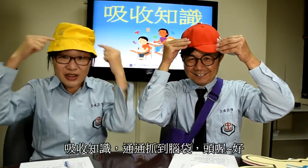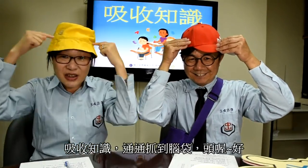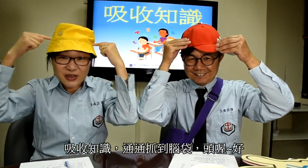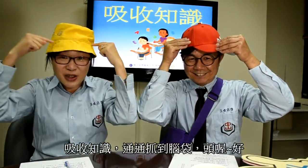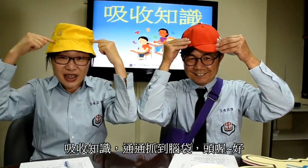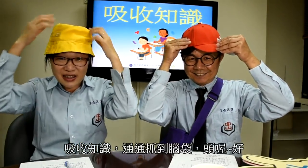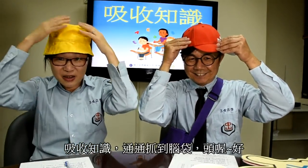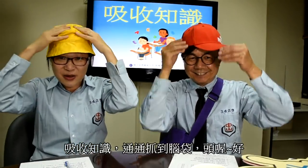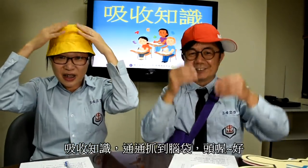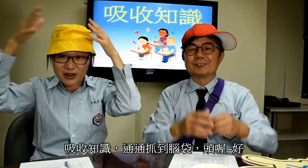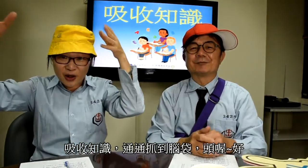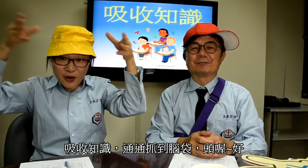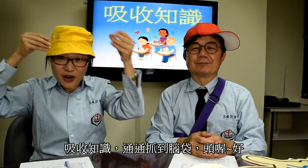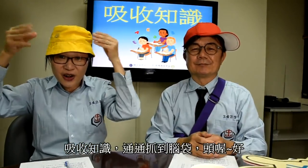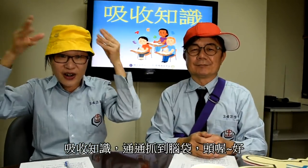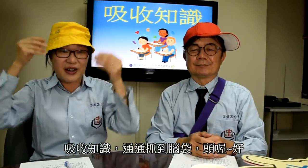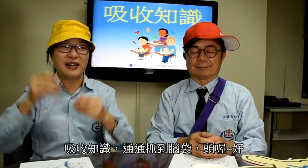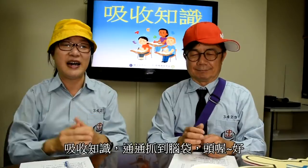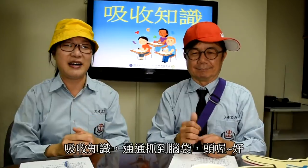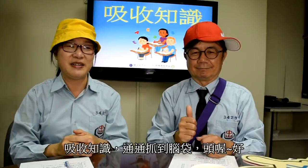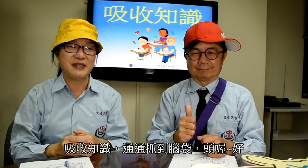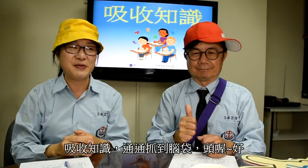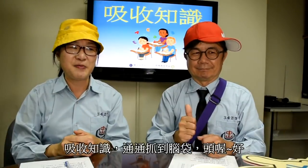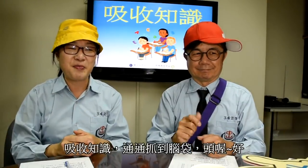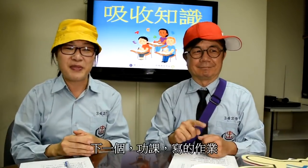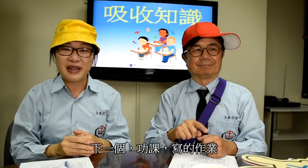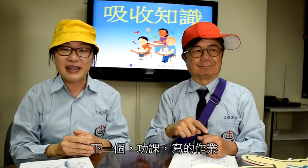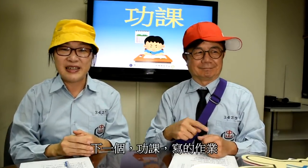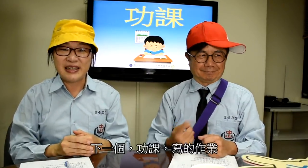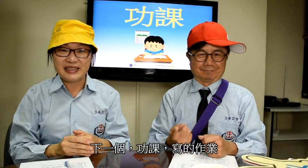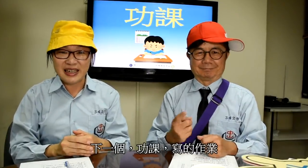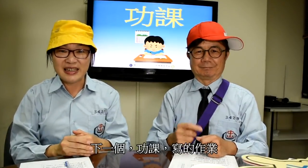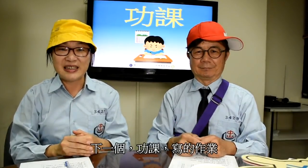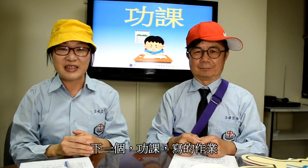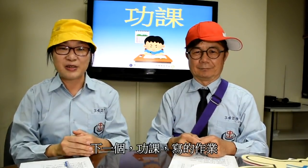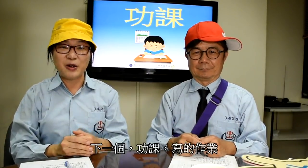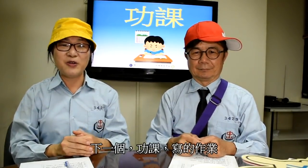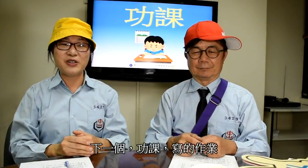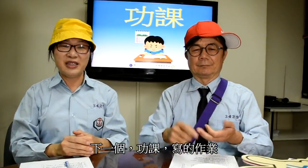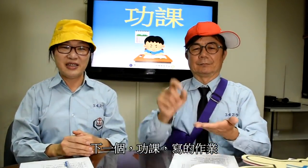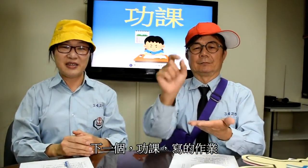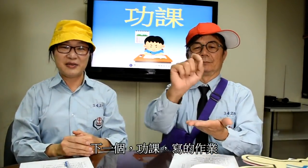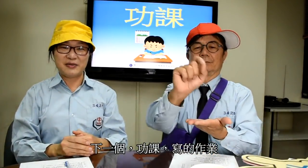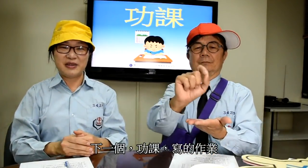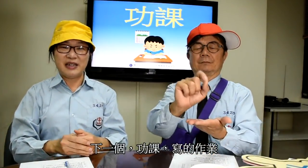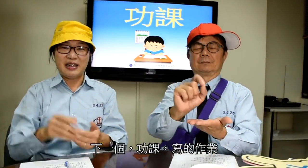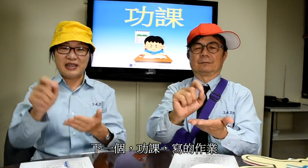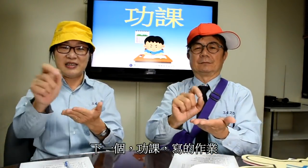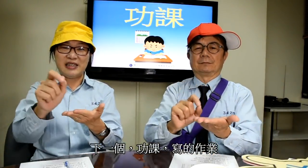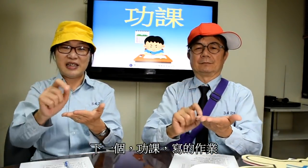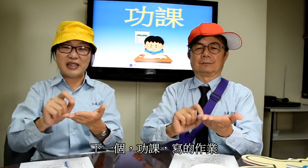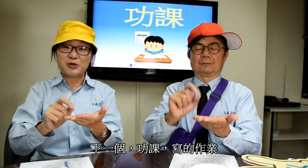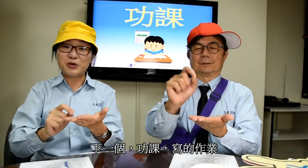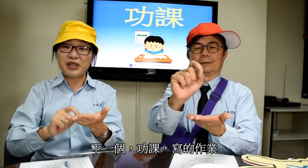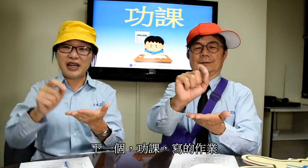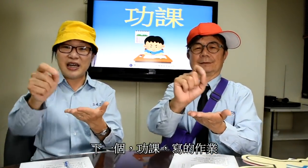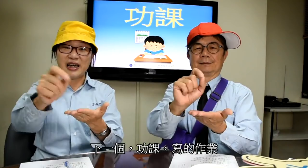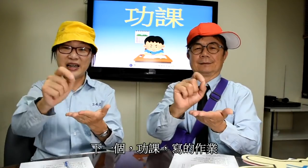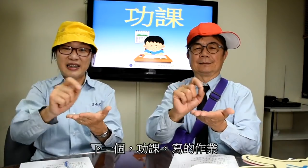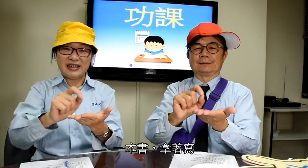抓到脑头哦。好。下一个功课，写的作业，